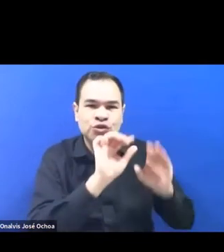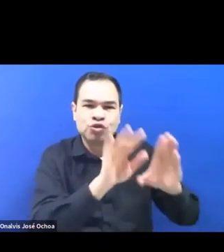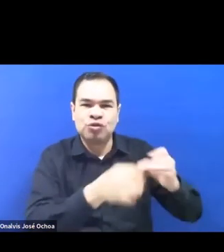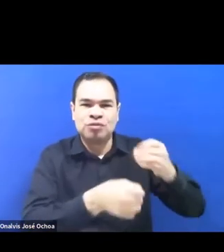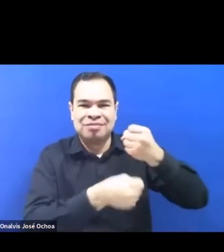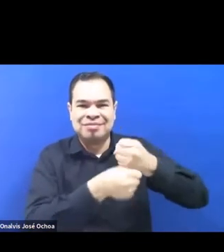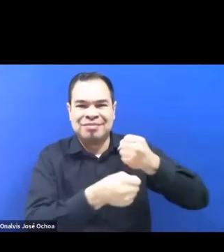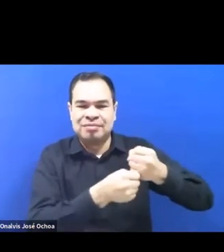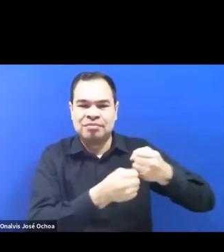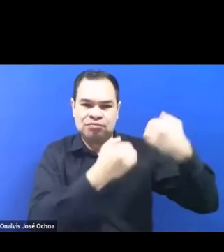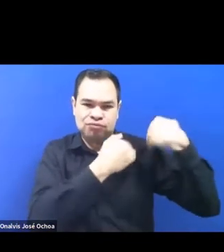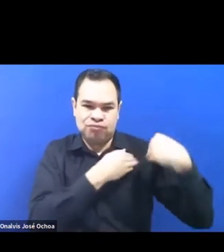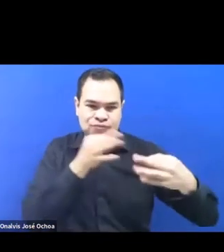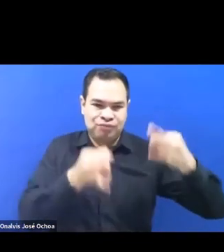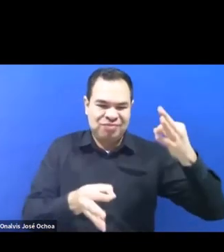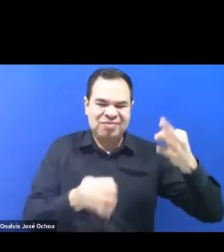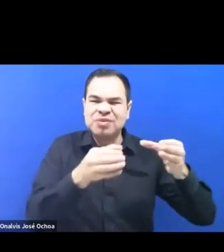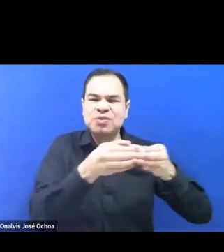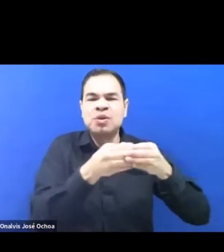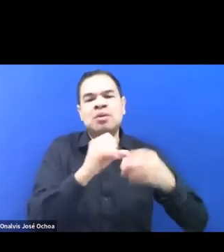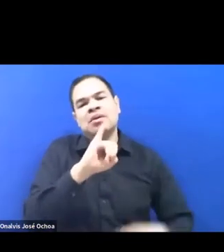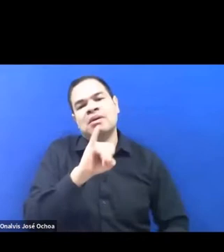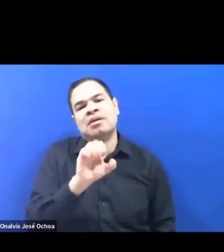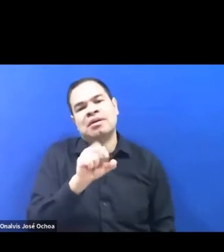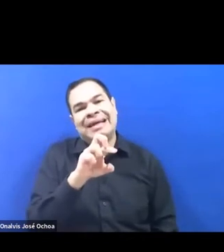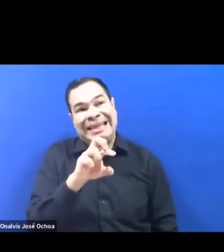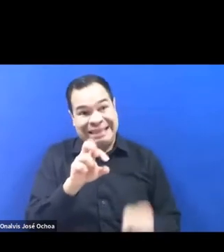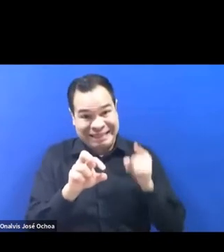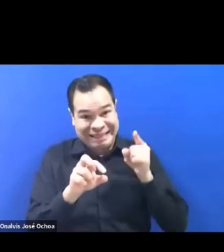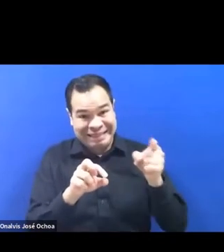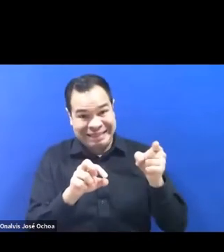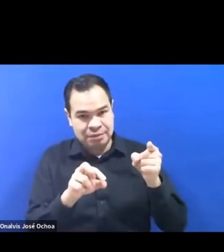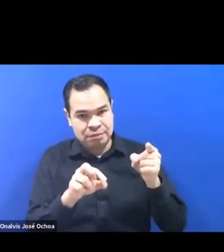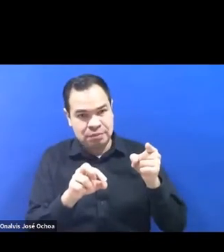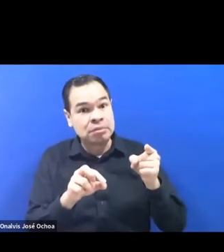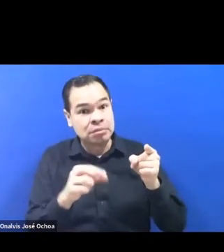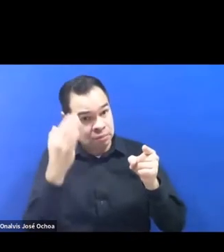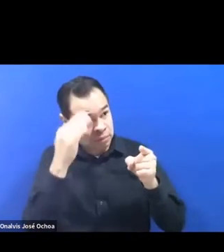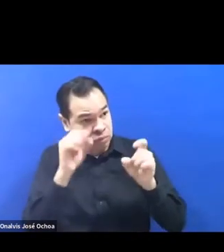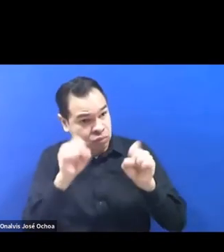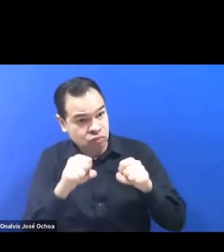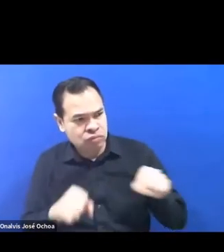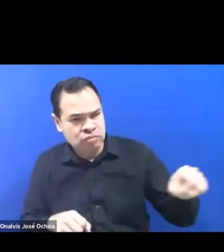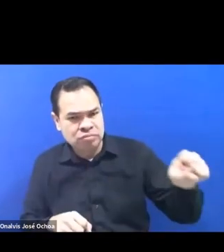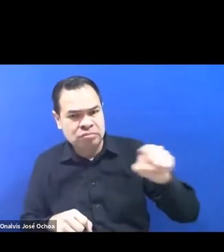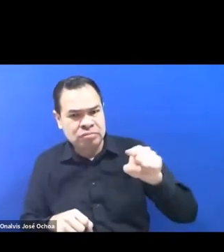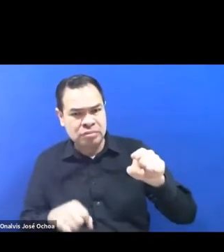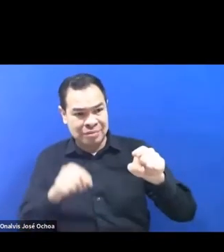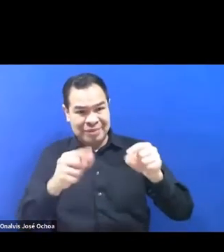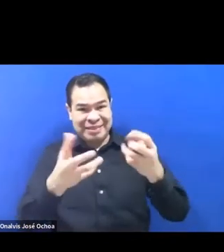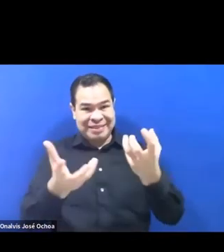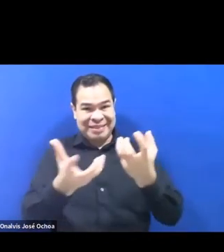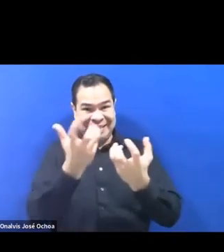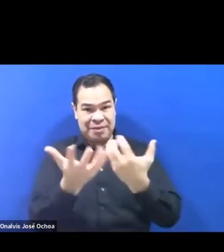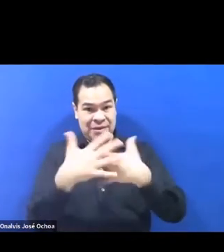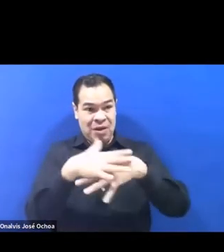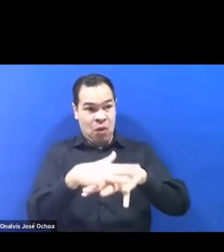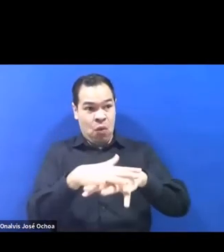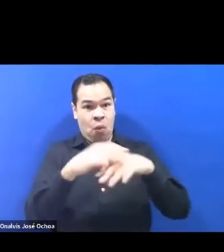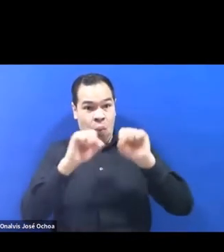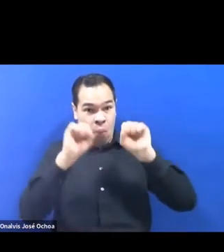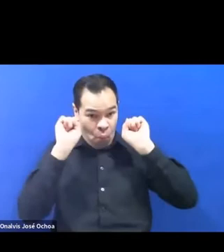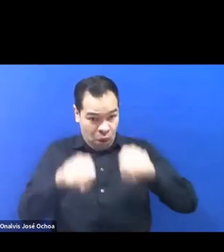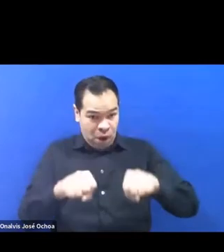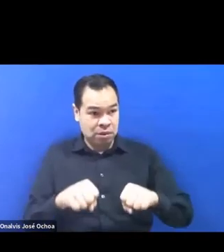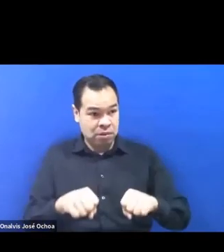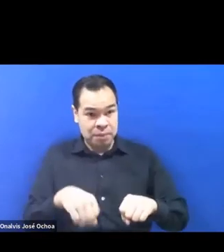judiciales de la JEP, teniendo presente el inmenso potencial que tiene el sistema integral en general y en particular la